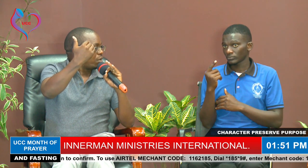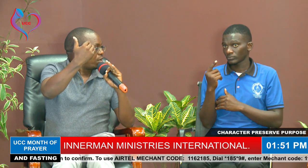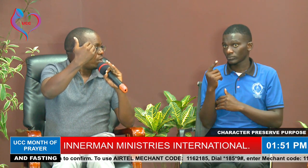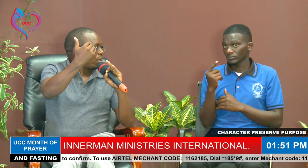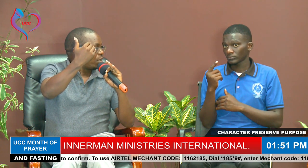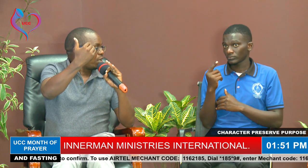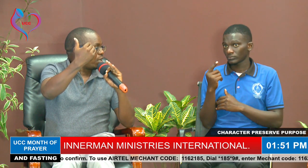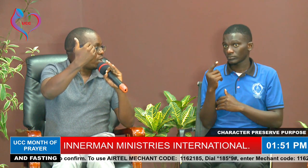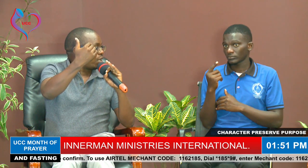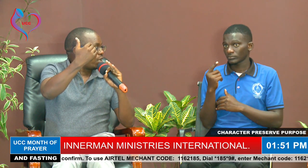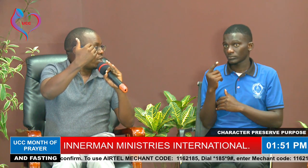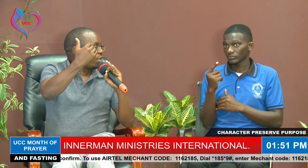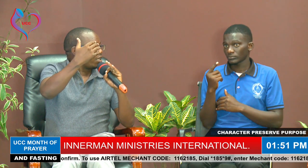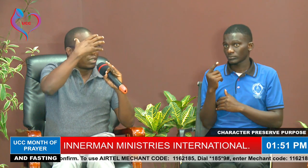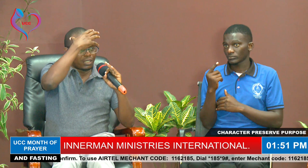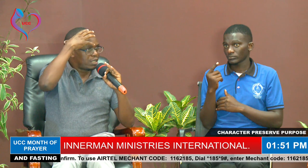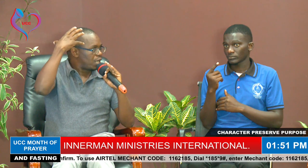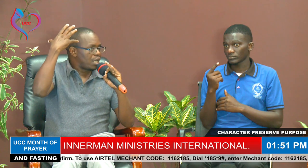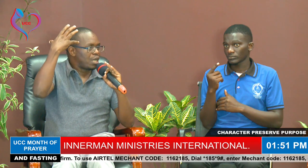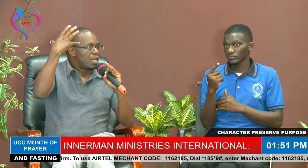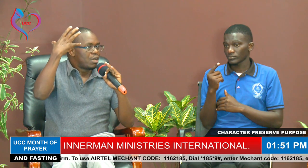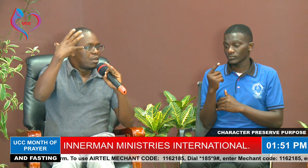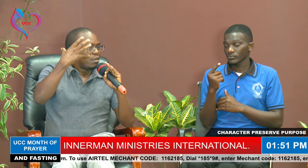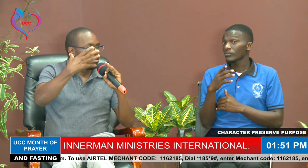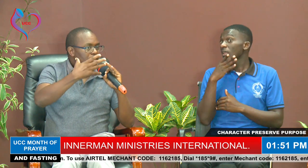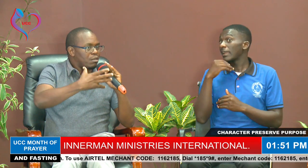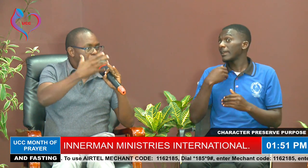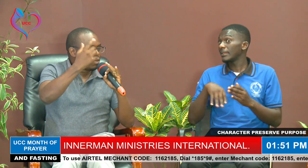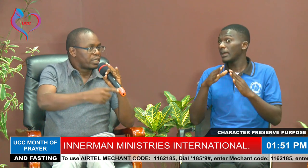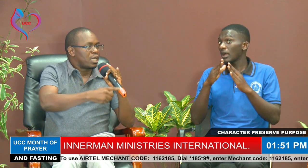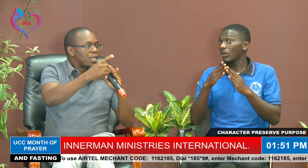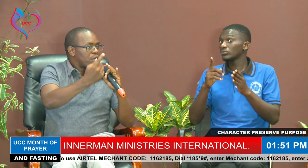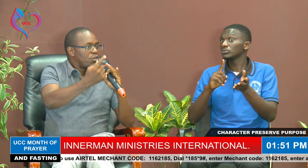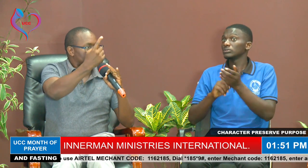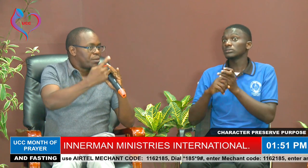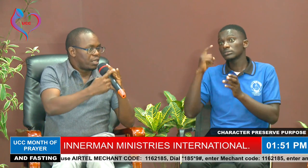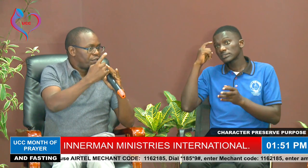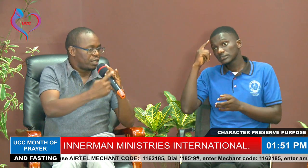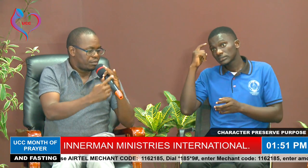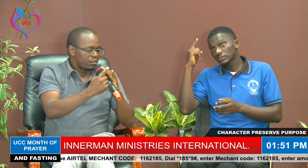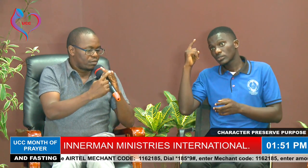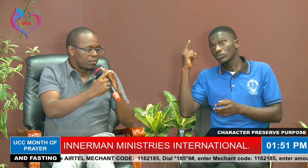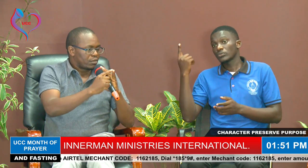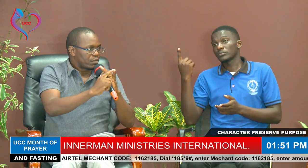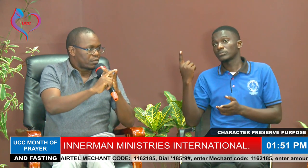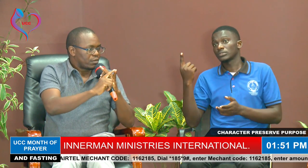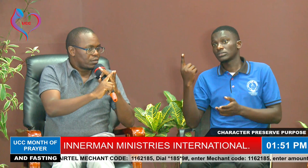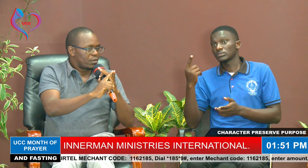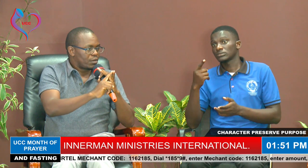Wow munyumba ya kitawo mufunira ebirutu mufunira visions mufunira munyumba ya kitange ndo kampunyuze binafuniramu